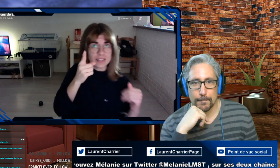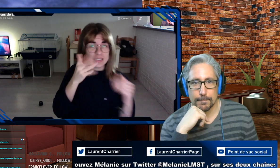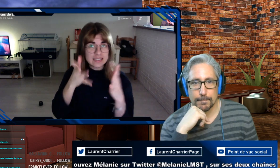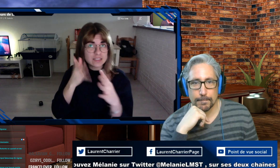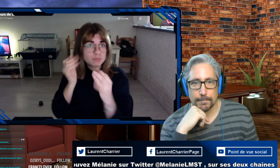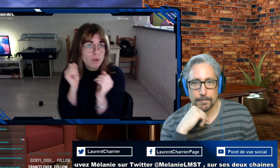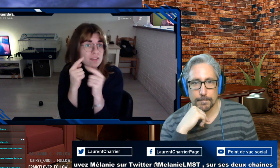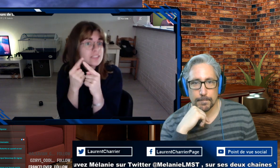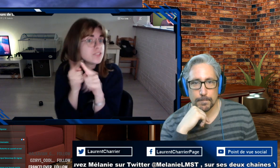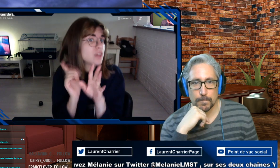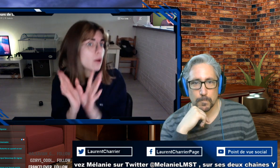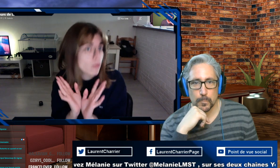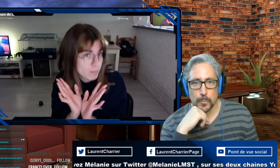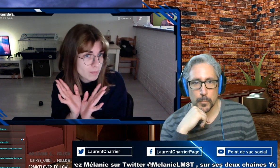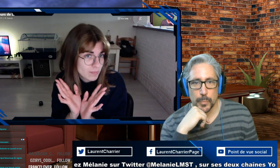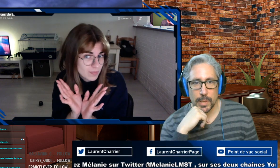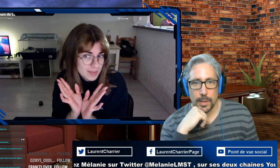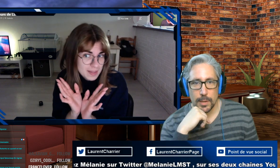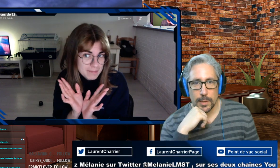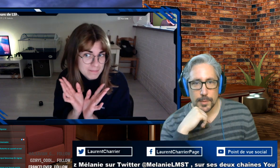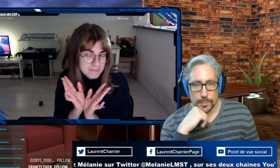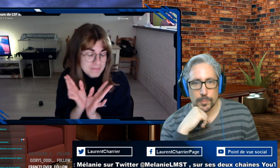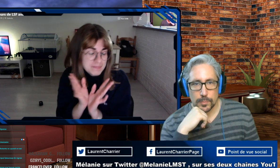mais les signes peuvent être différents.